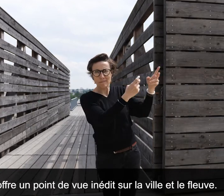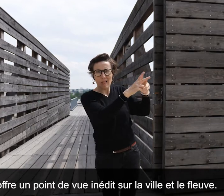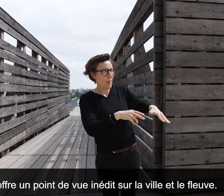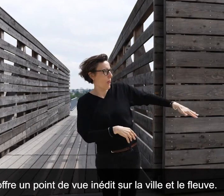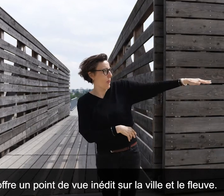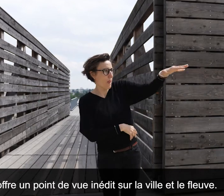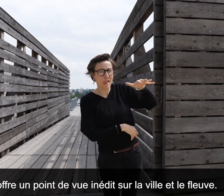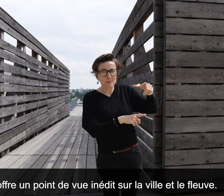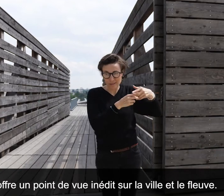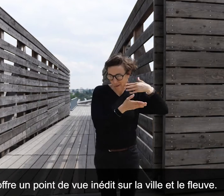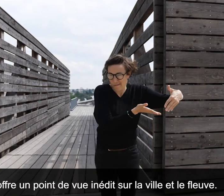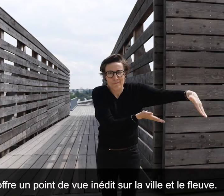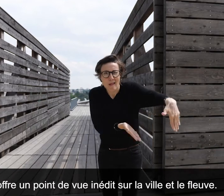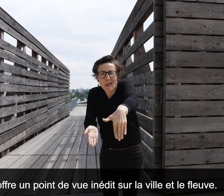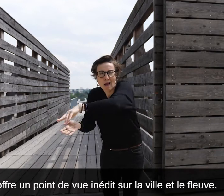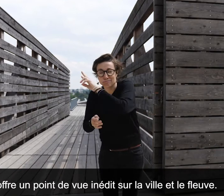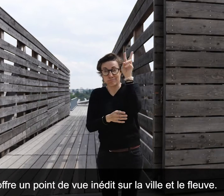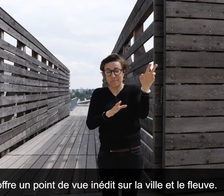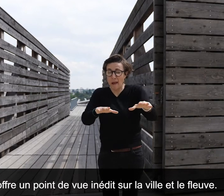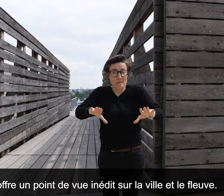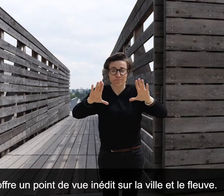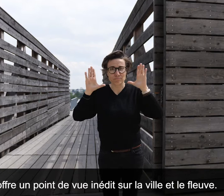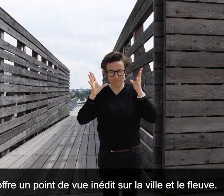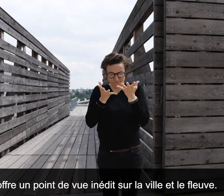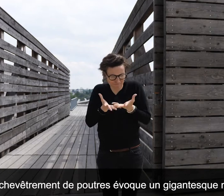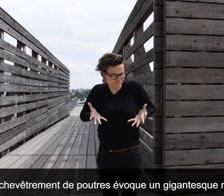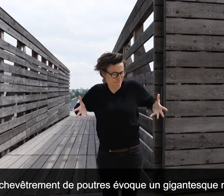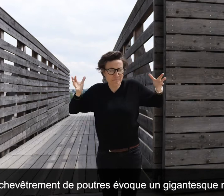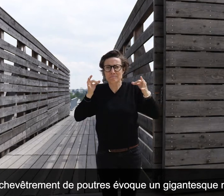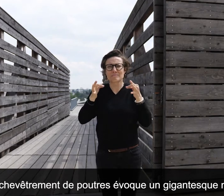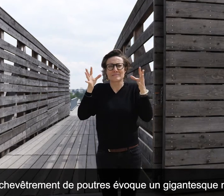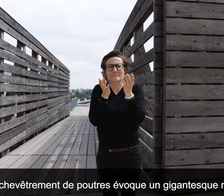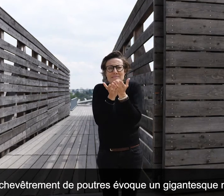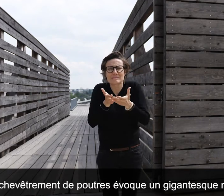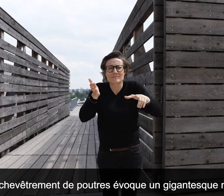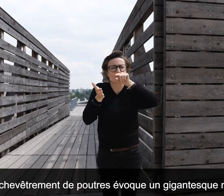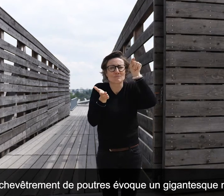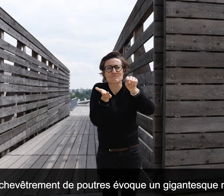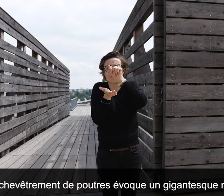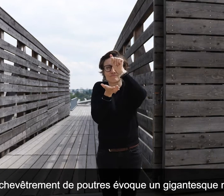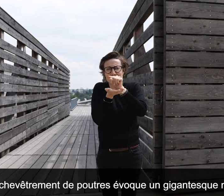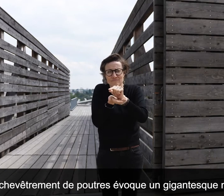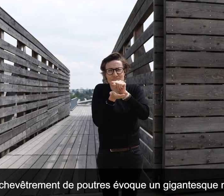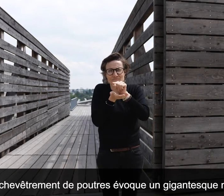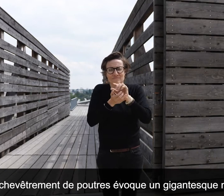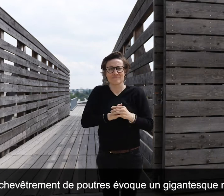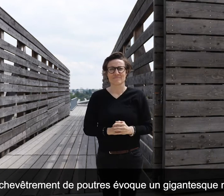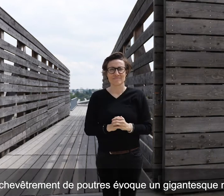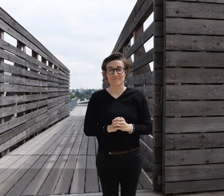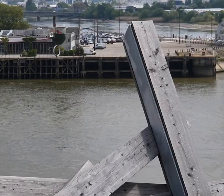il offre un point de vue inédit sur la ville et le fleuve sous le sol l'enchevêtrement de poutres évoque un gigantesque au nid d'oiseau